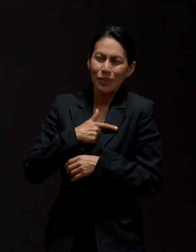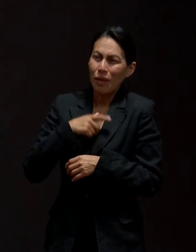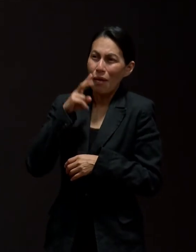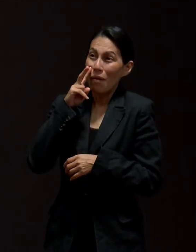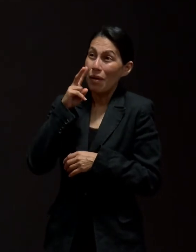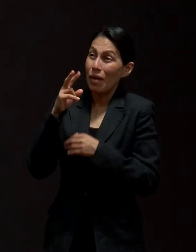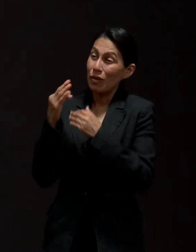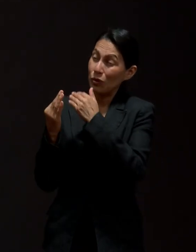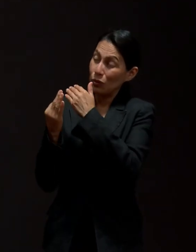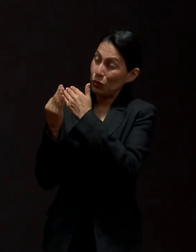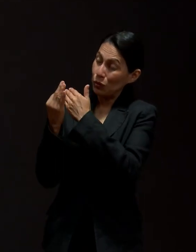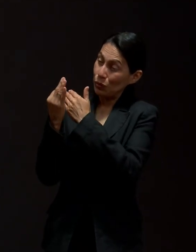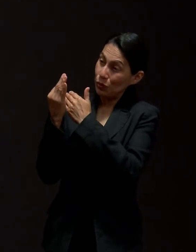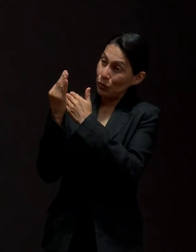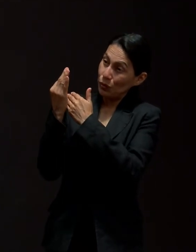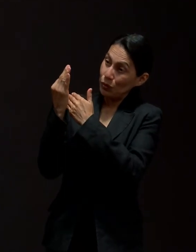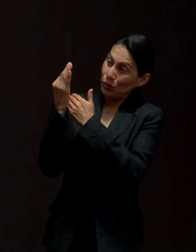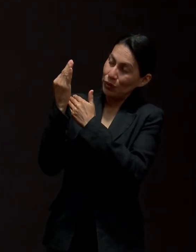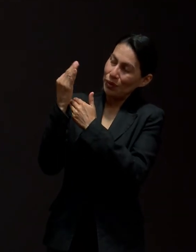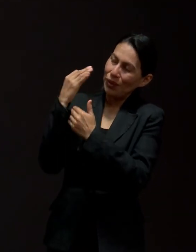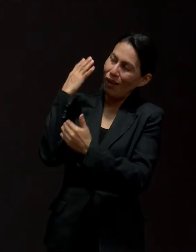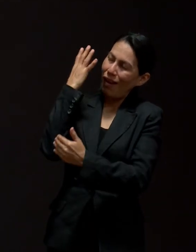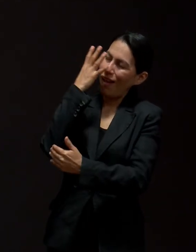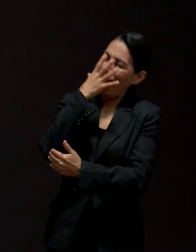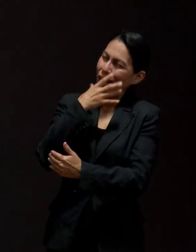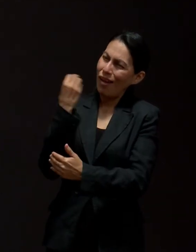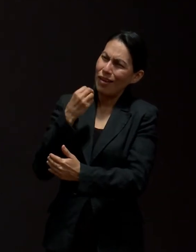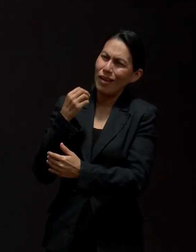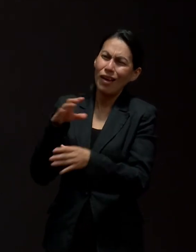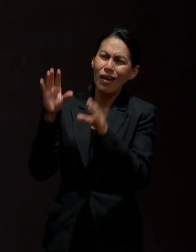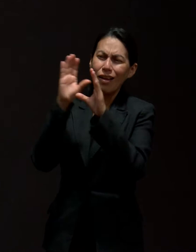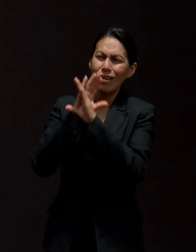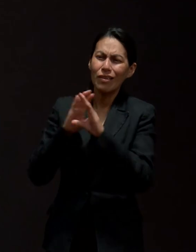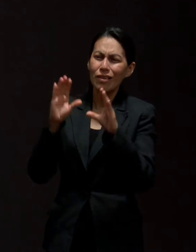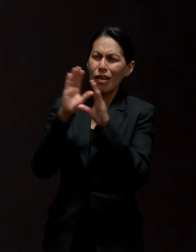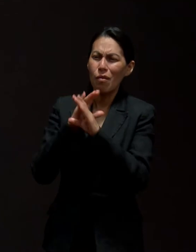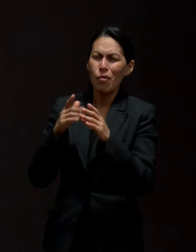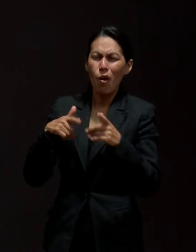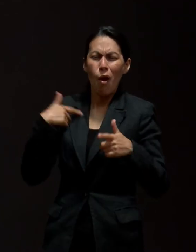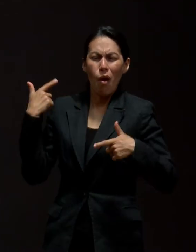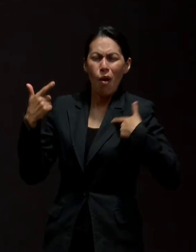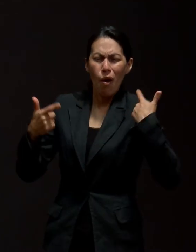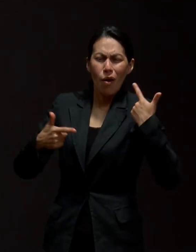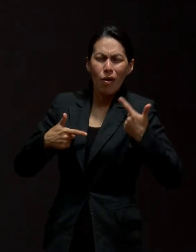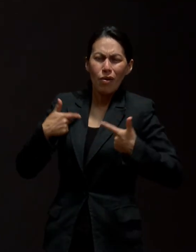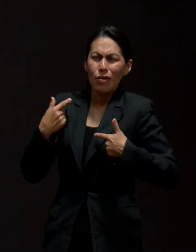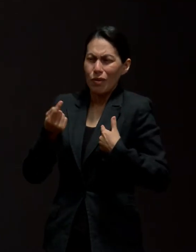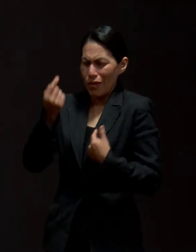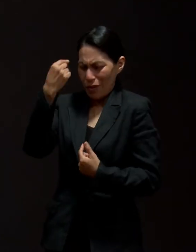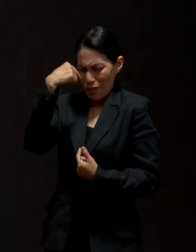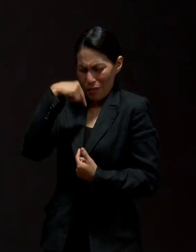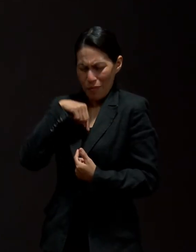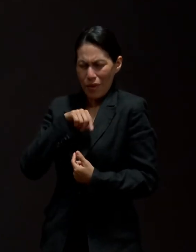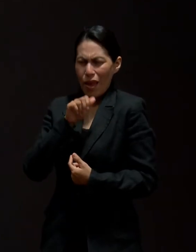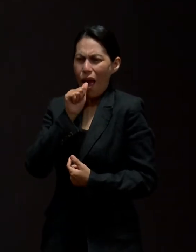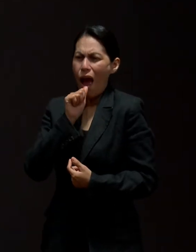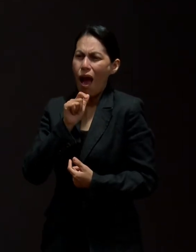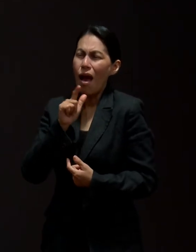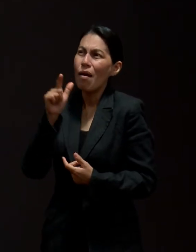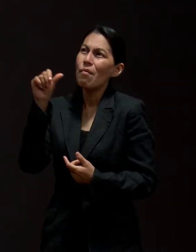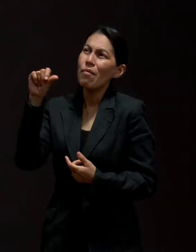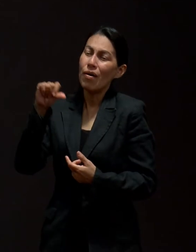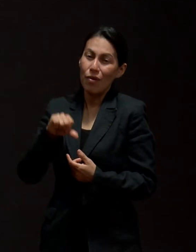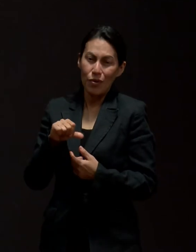O sea, es algo que nosotros disfrutamos mucho, es ver la salida del sol. Y cantar gran gozo en mi alma hoy,